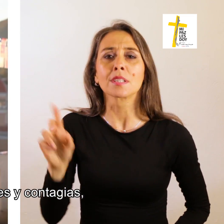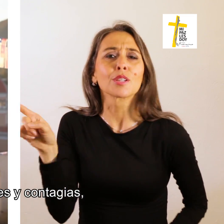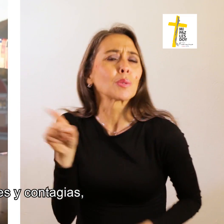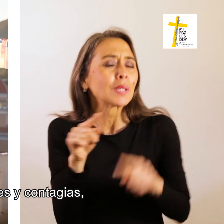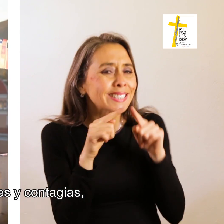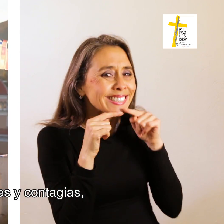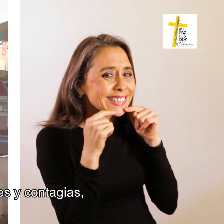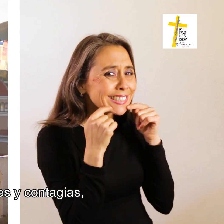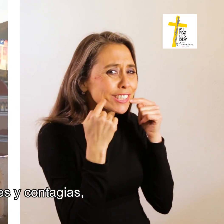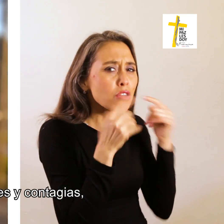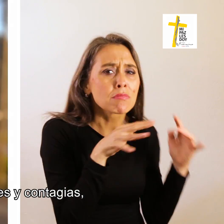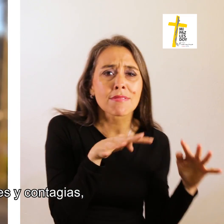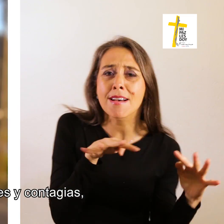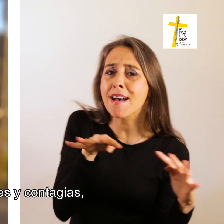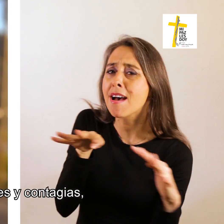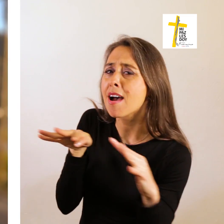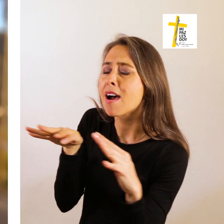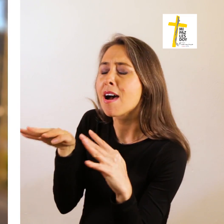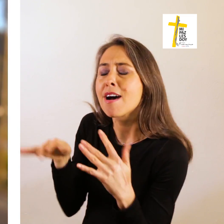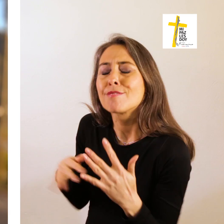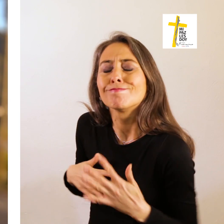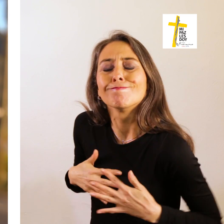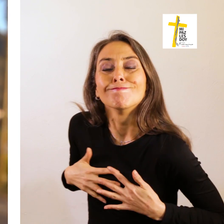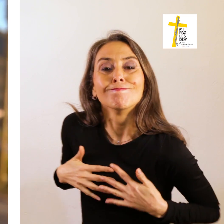Sonríes y contagias,